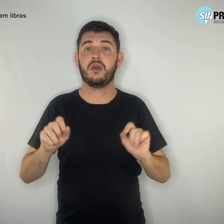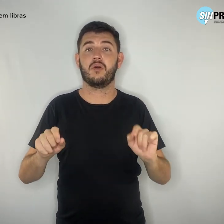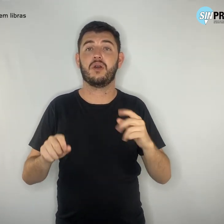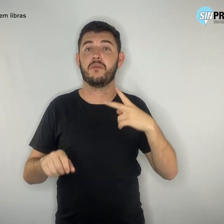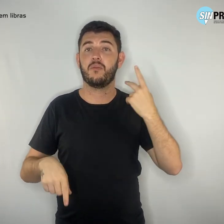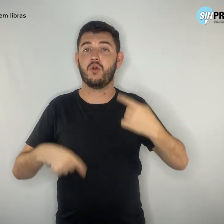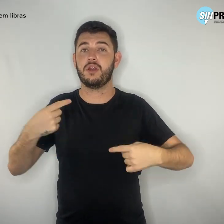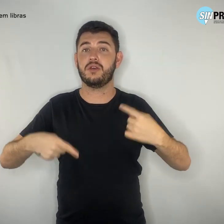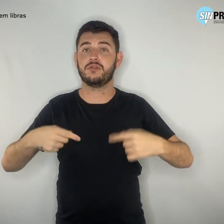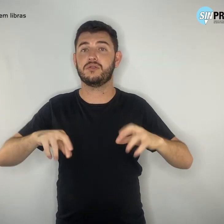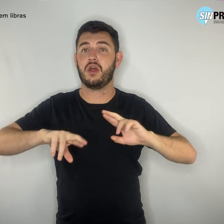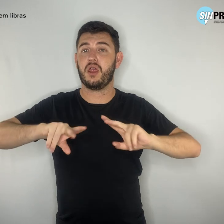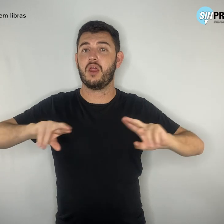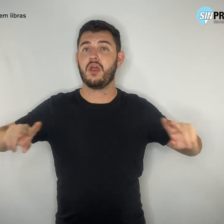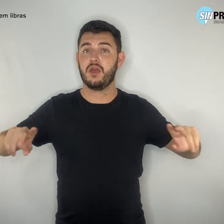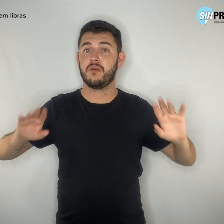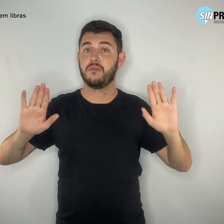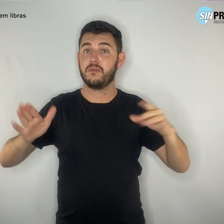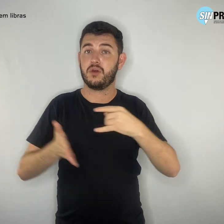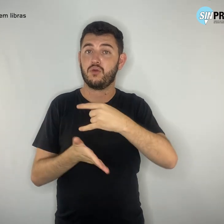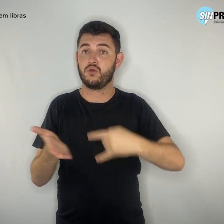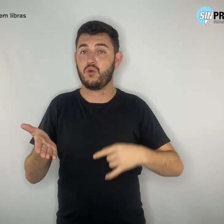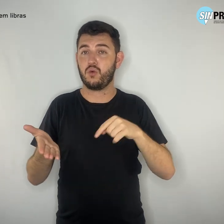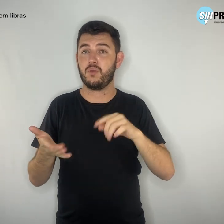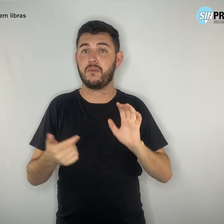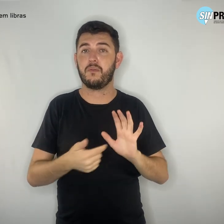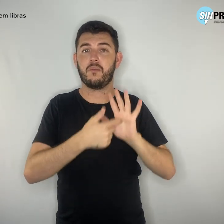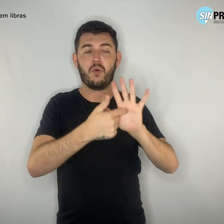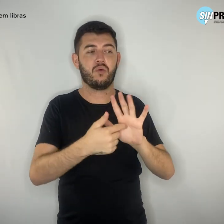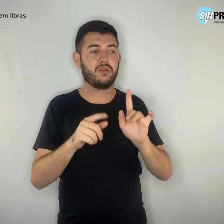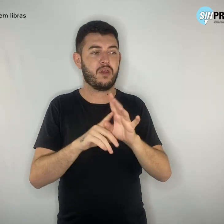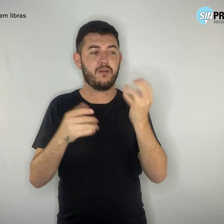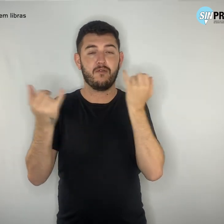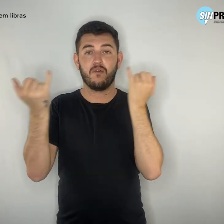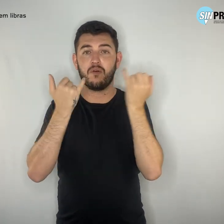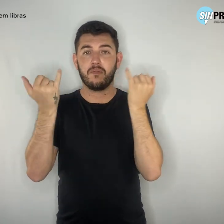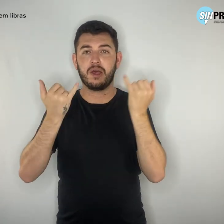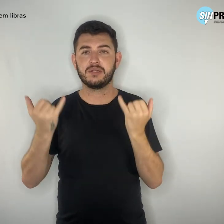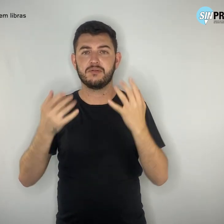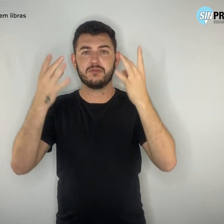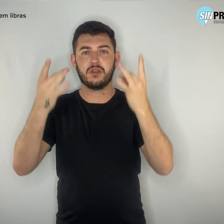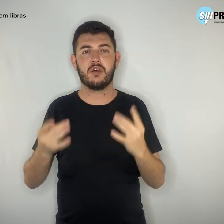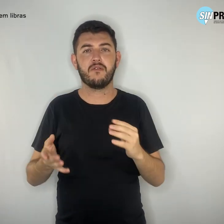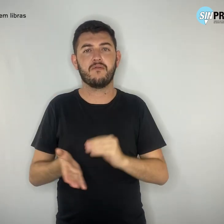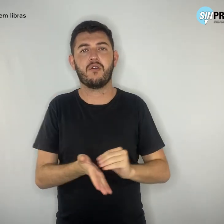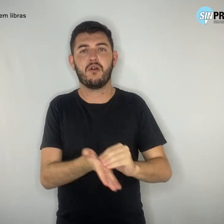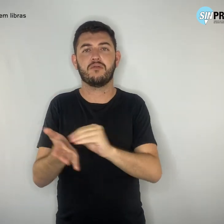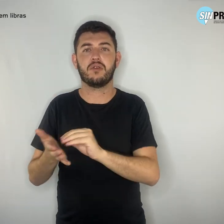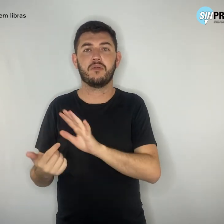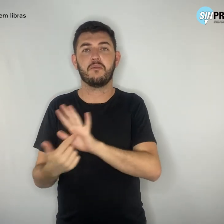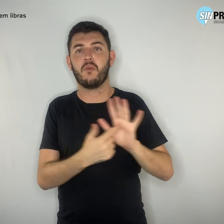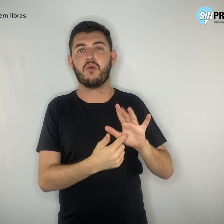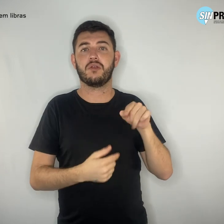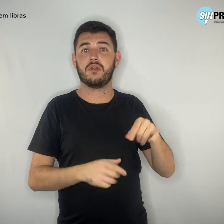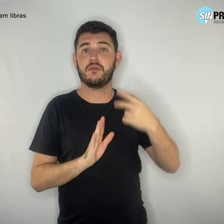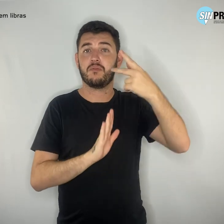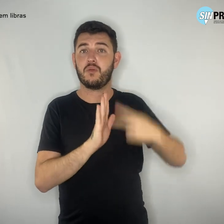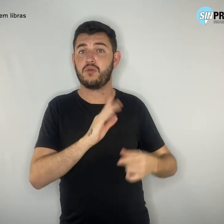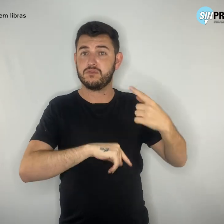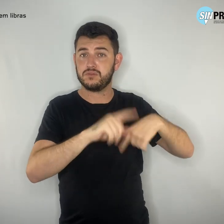A nota ainda aponta a falta de dados que mostrem o sucesso do projeto e o desvio de função.